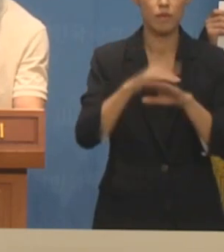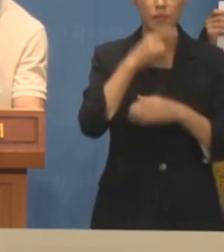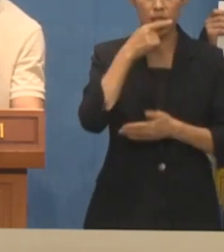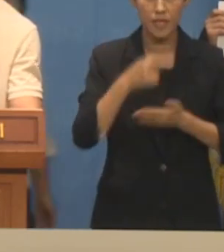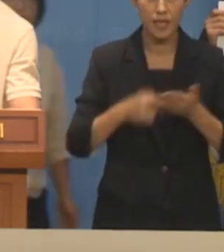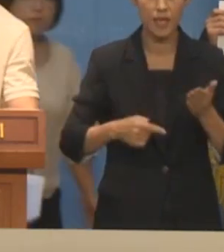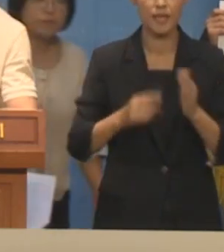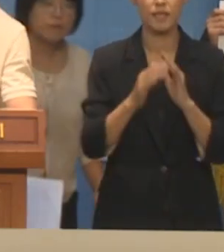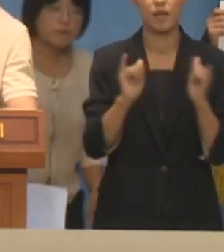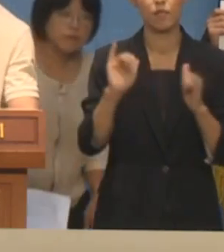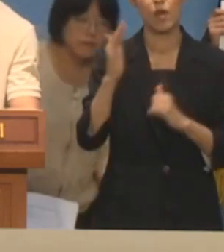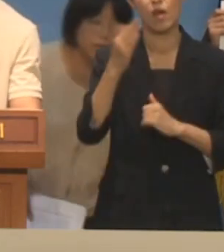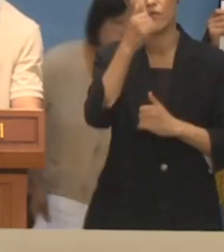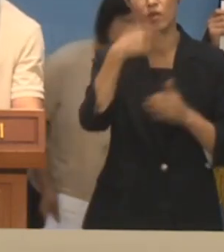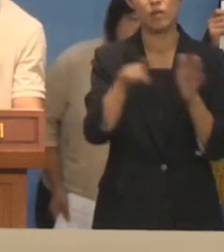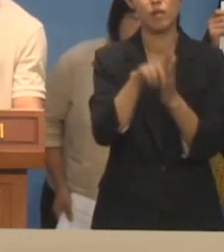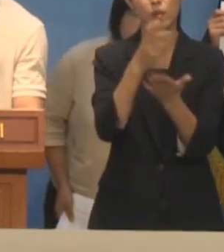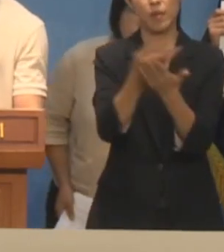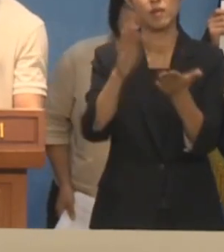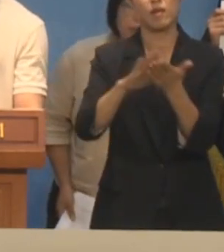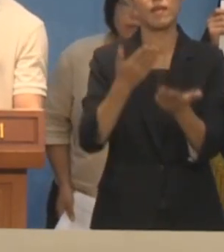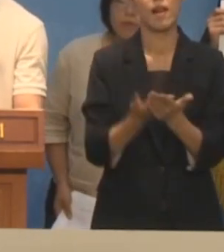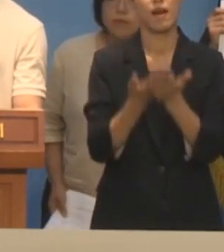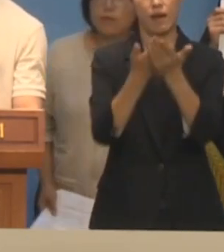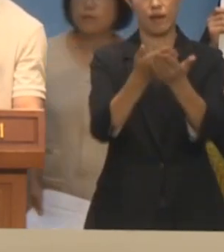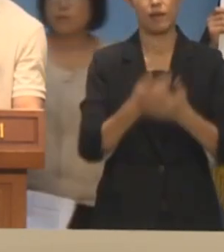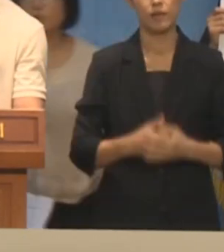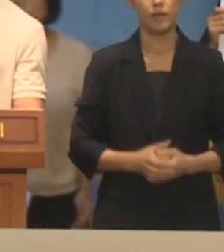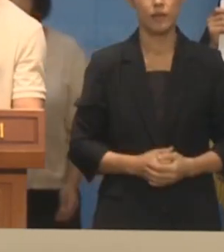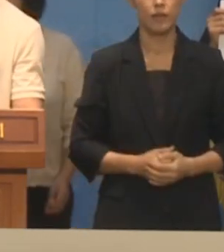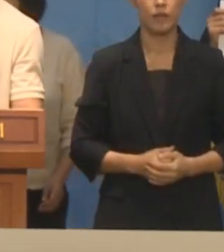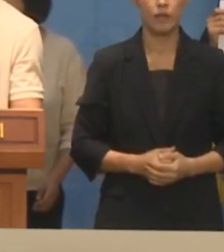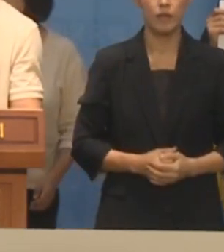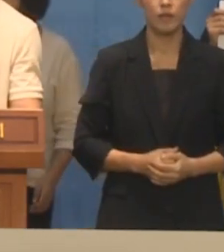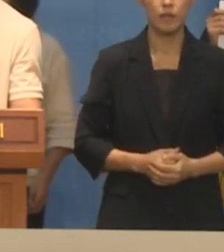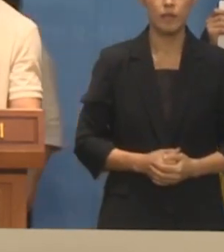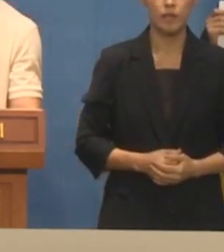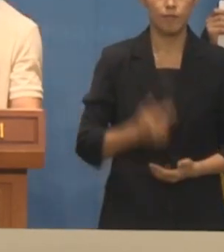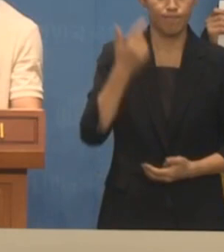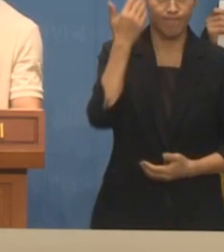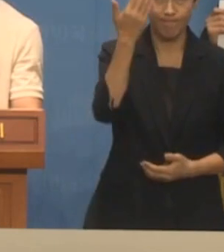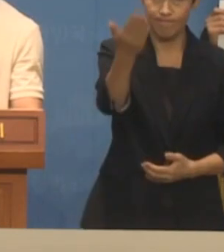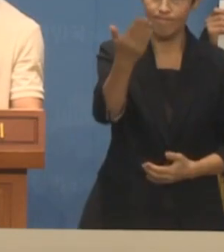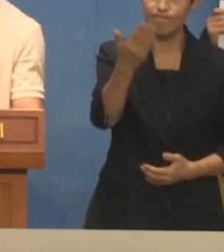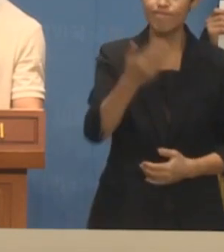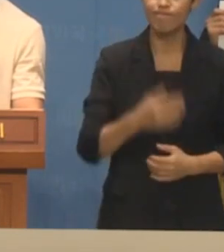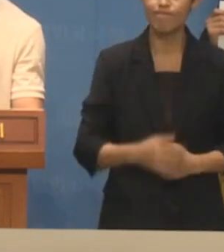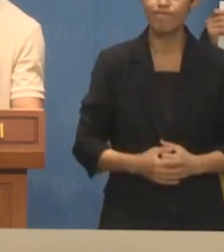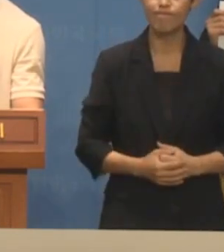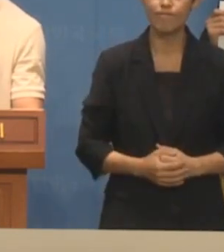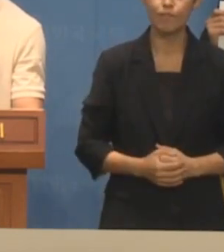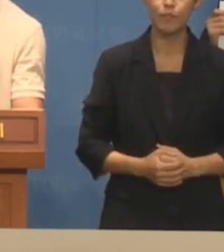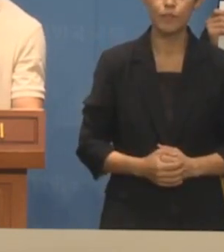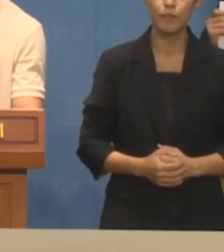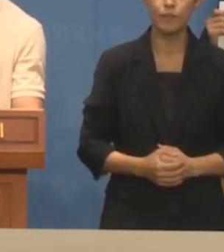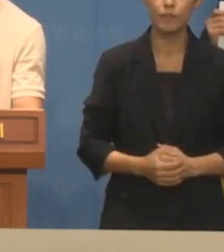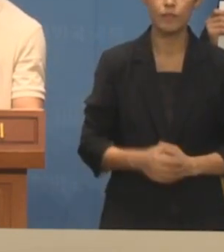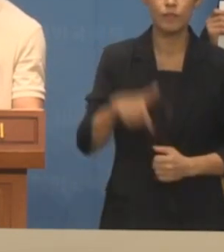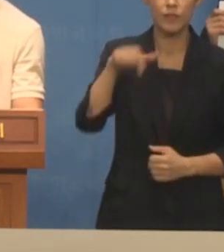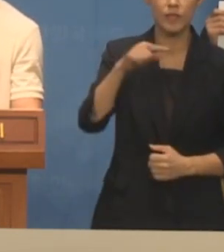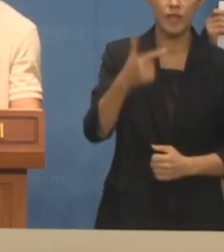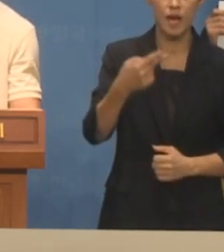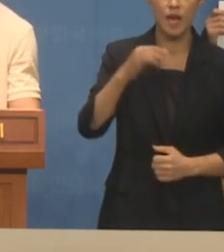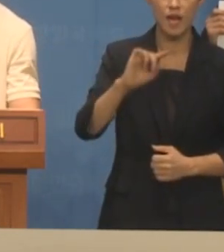수 있도록 개정안을 요구합니다. 먼저 여기 계신 분들한테 질문 하나 드리도록 하겠습니다. 근린생활시설